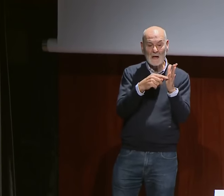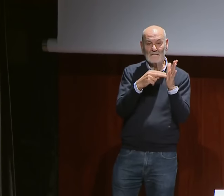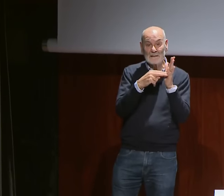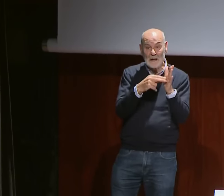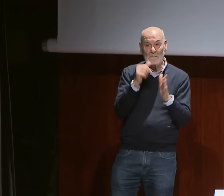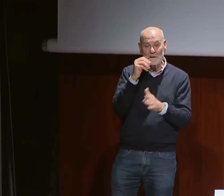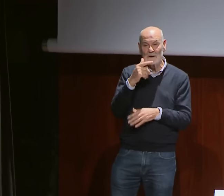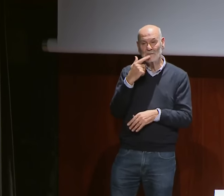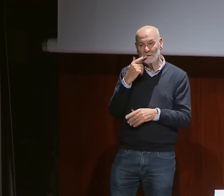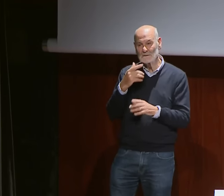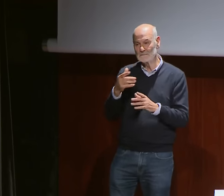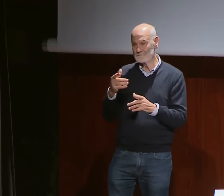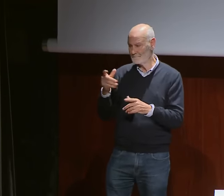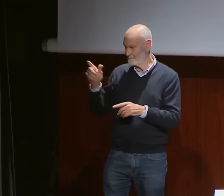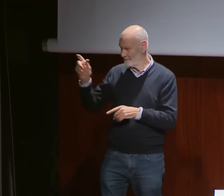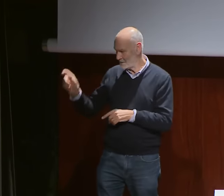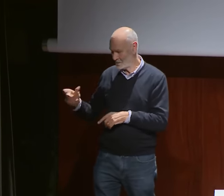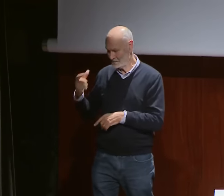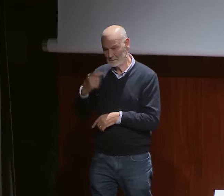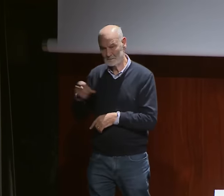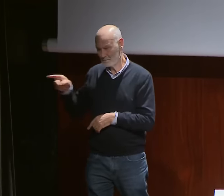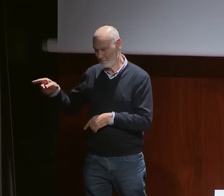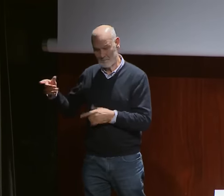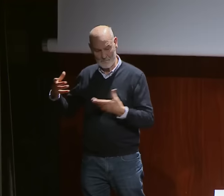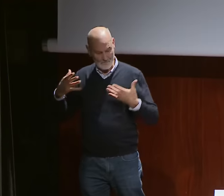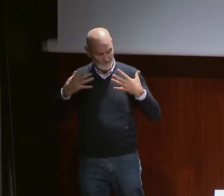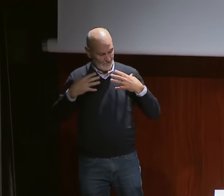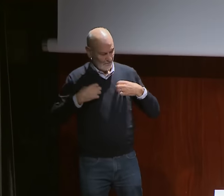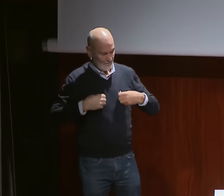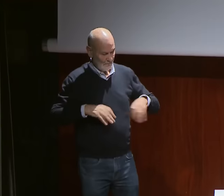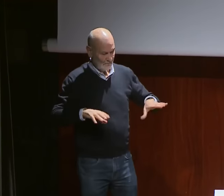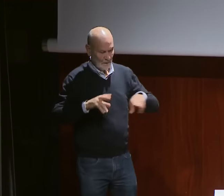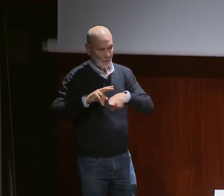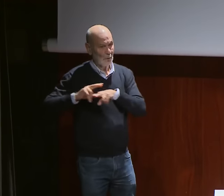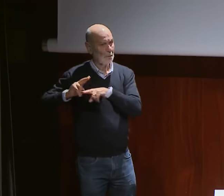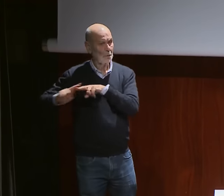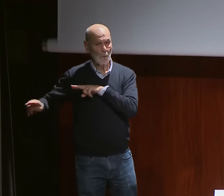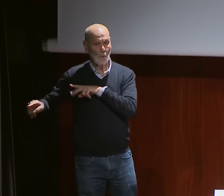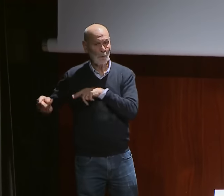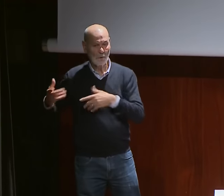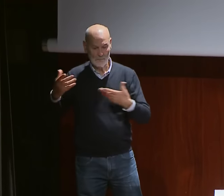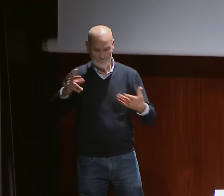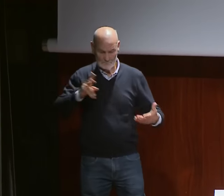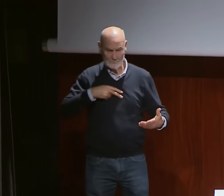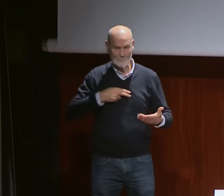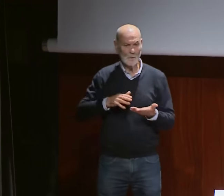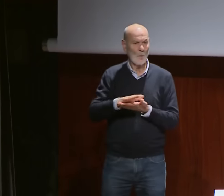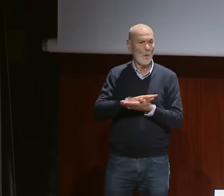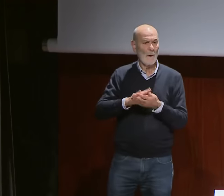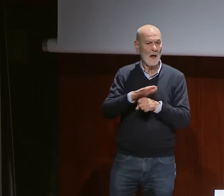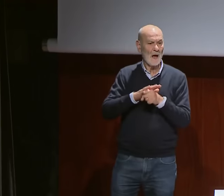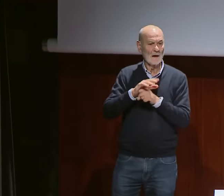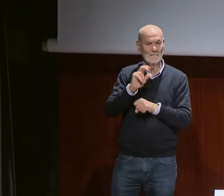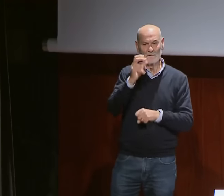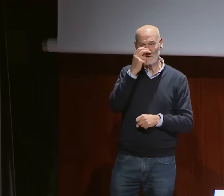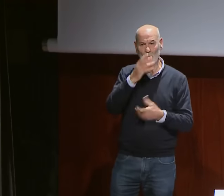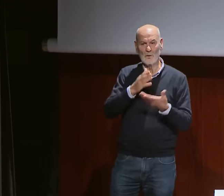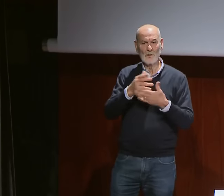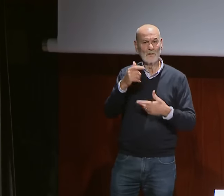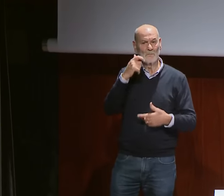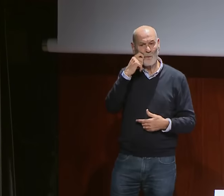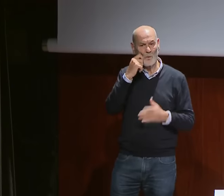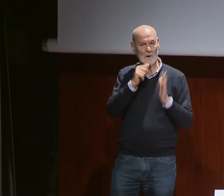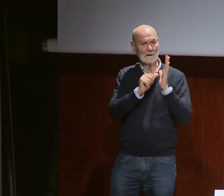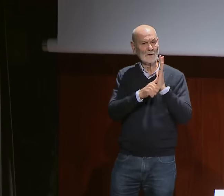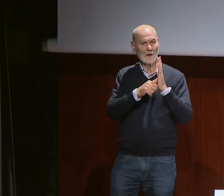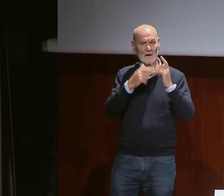faisant confiance l'un et l'autre et en étant fidèle par rapport au discours. Voilà. Et pour moi,